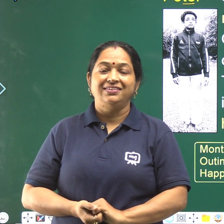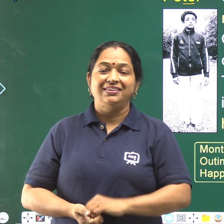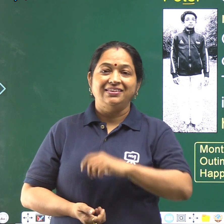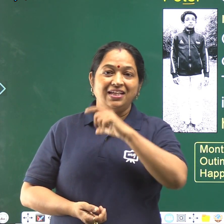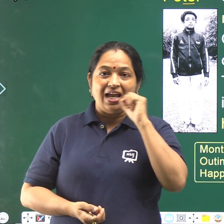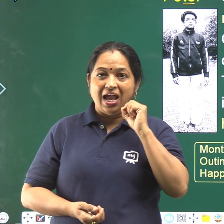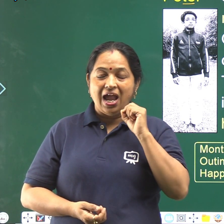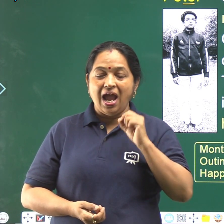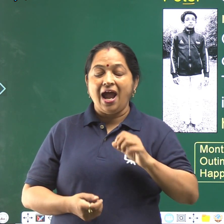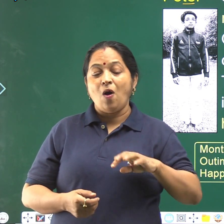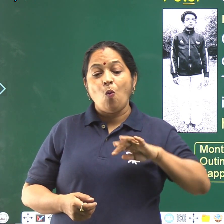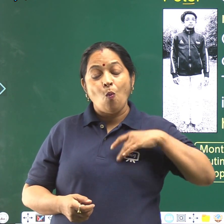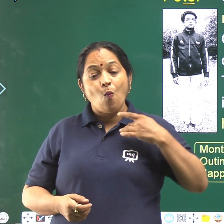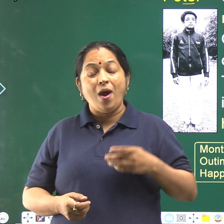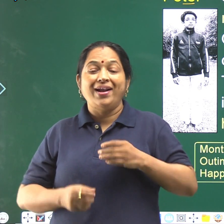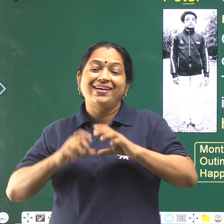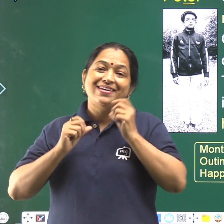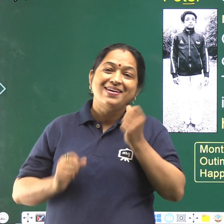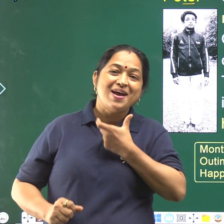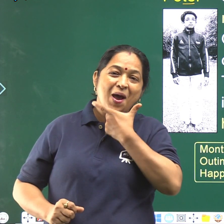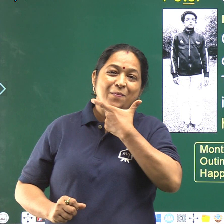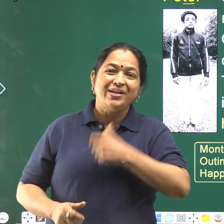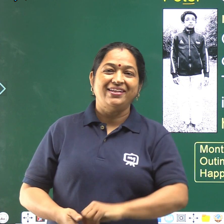and felt happy.